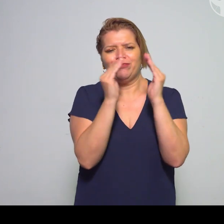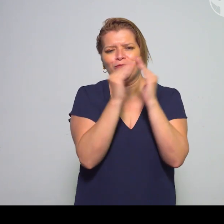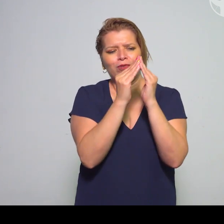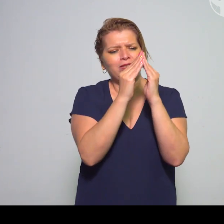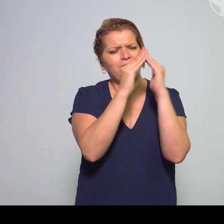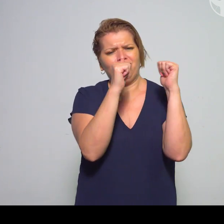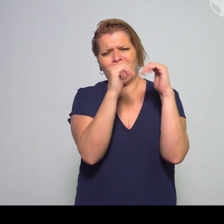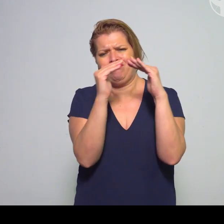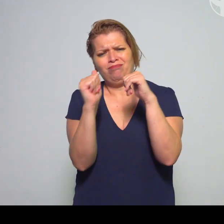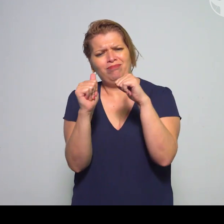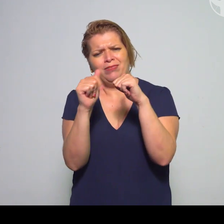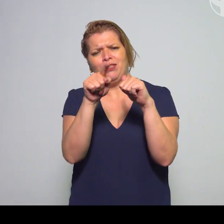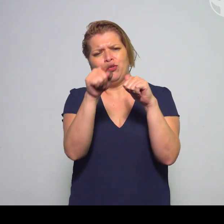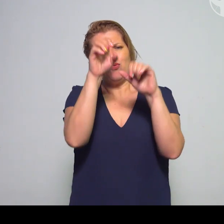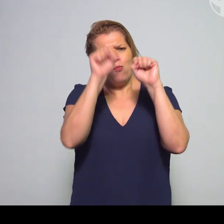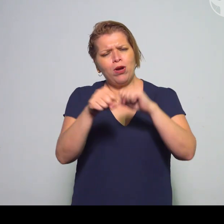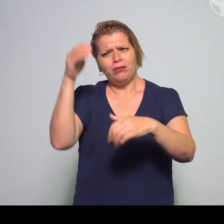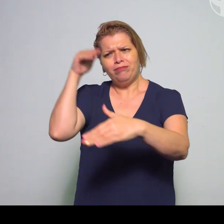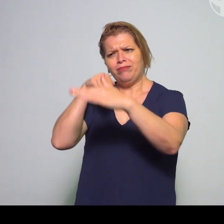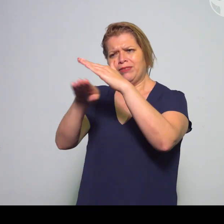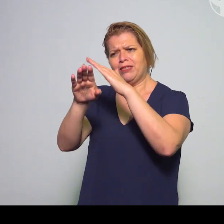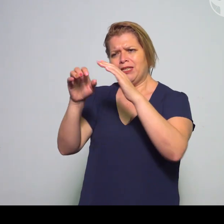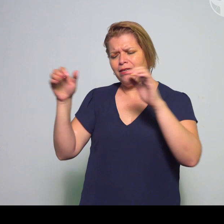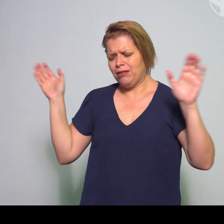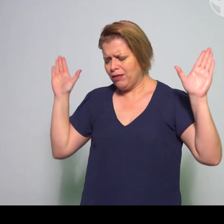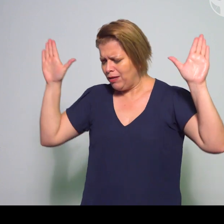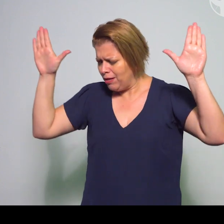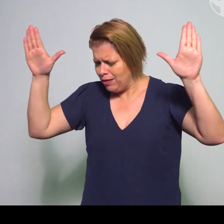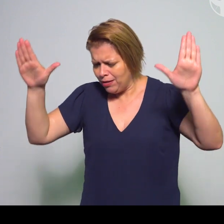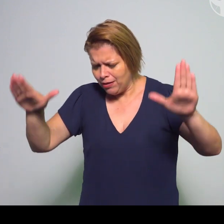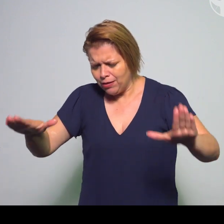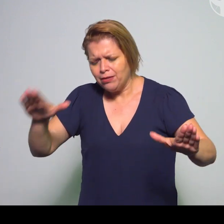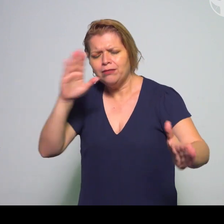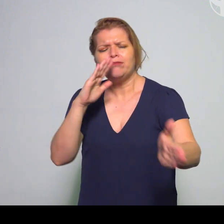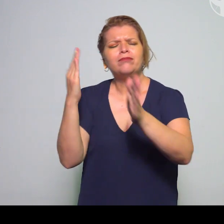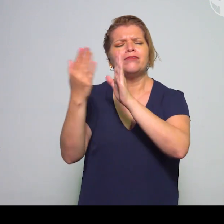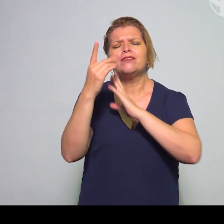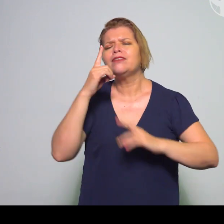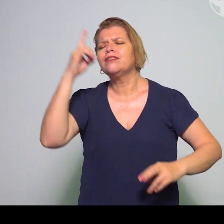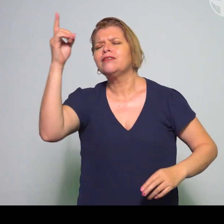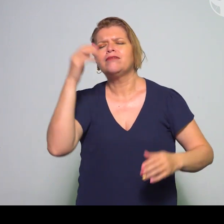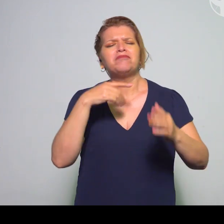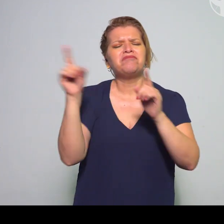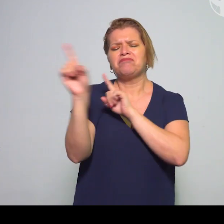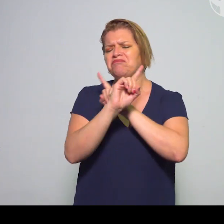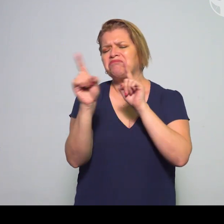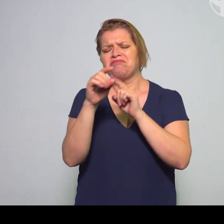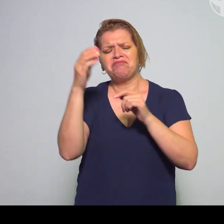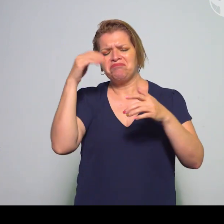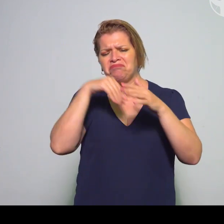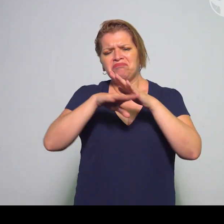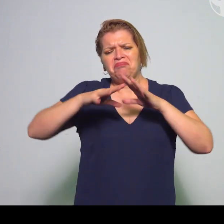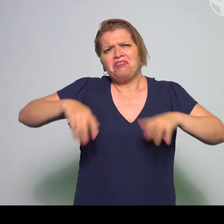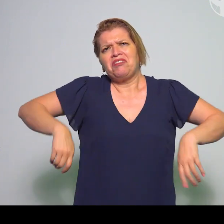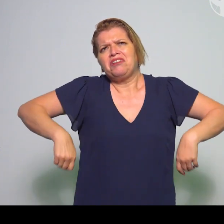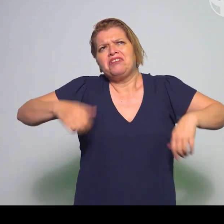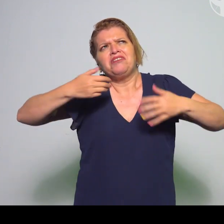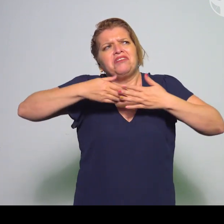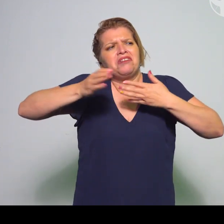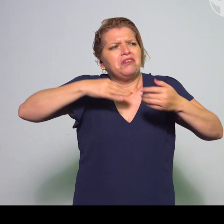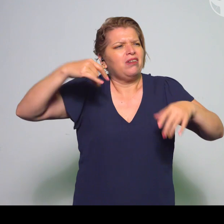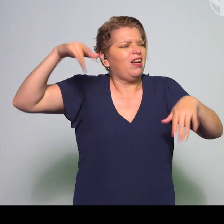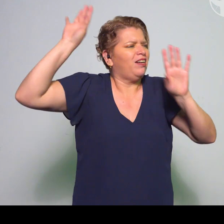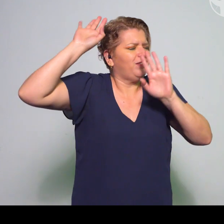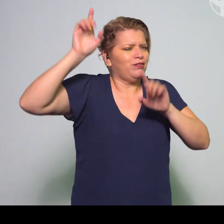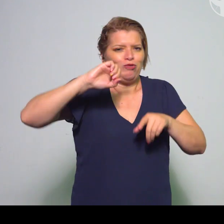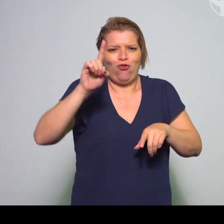puedes levantar las manos, entrar, postrarte delante del Señor, no quedarte con las manos metidas dentro de las bolsas